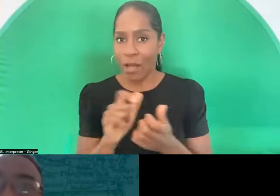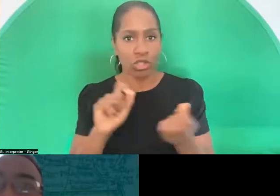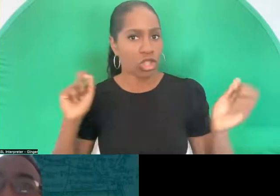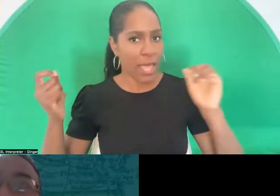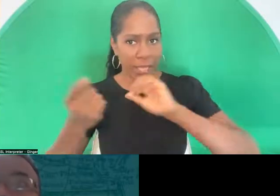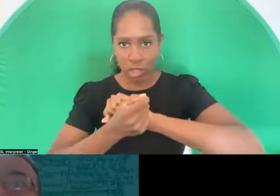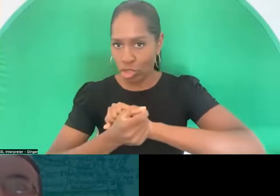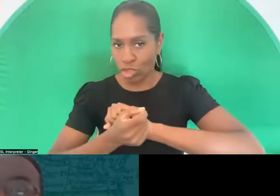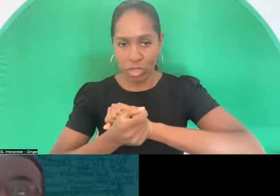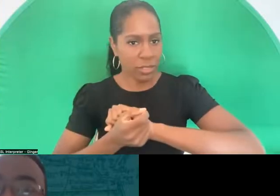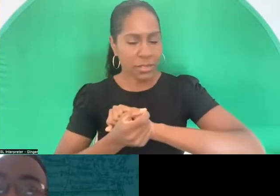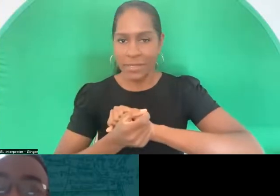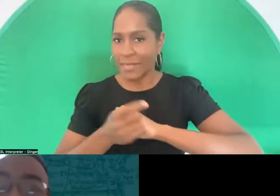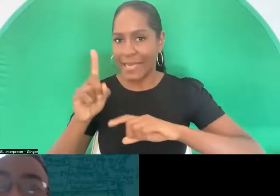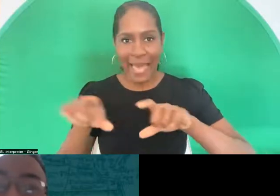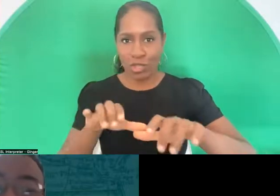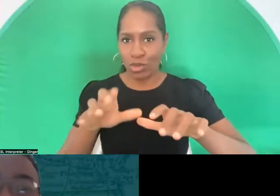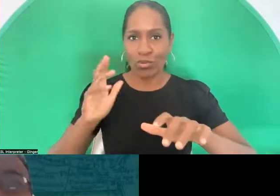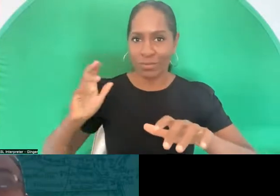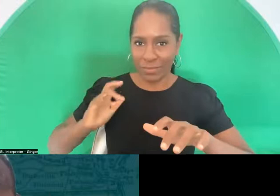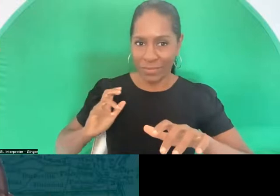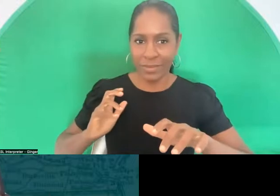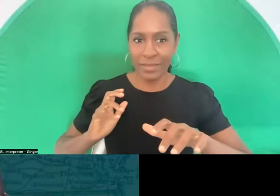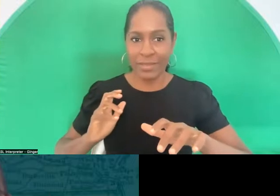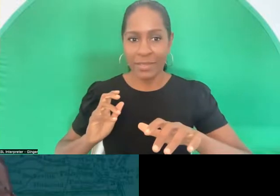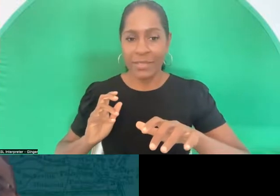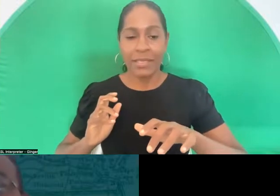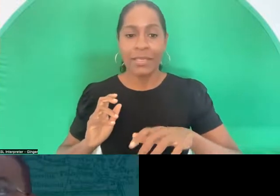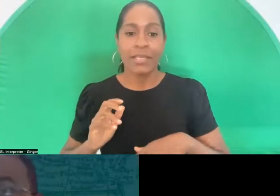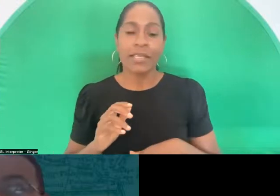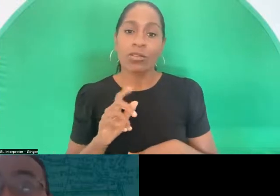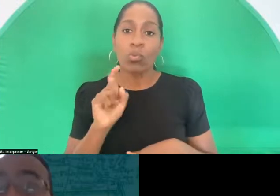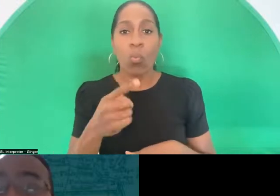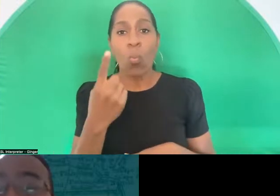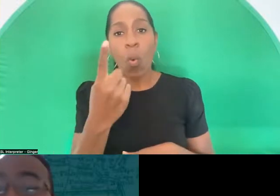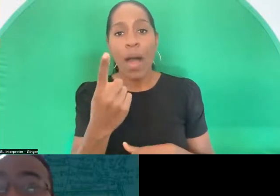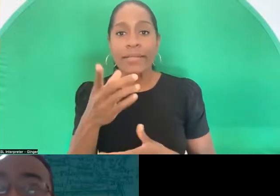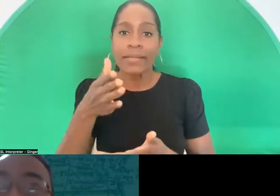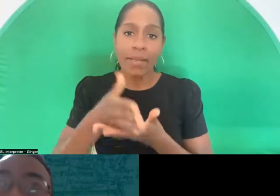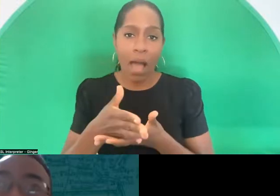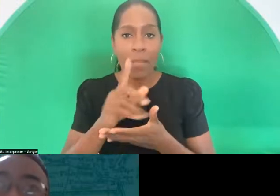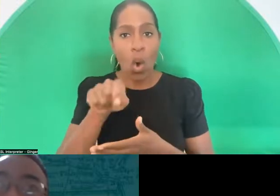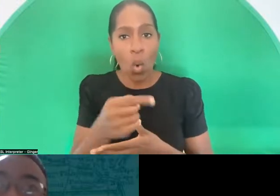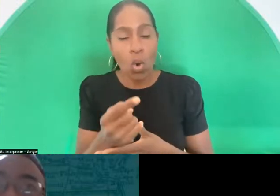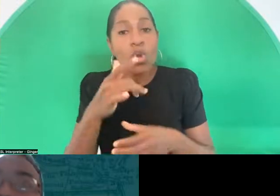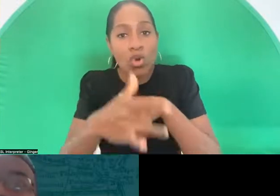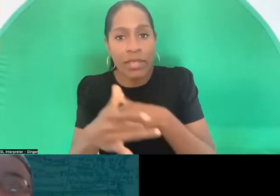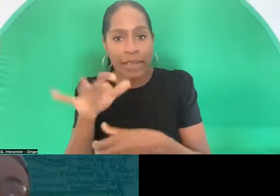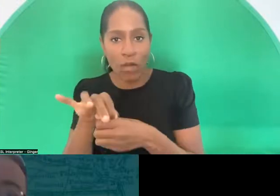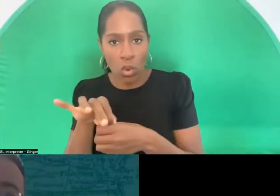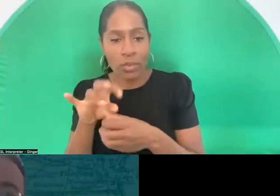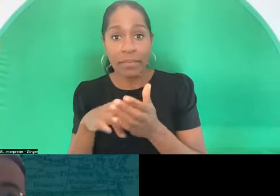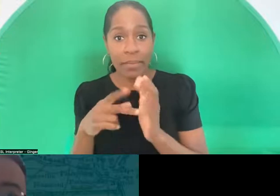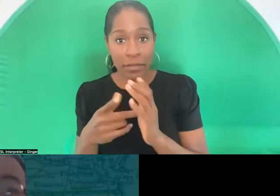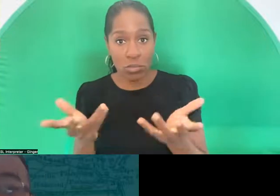cambiado porque ahora no podemos hacer esas cosas hay que hacer en la votación anticipada de un solo paso